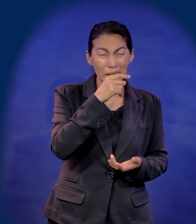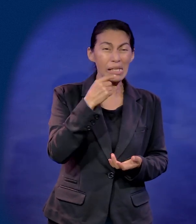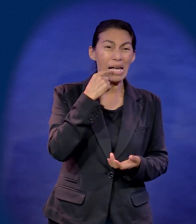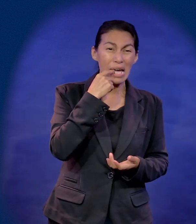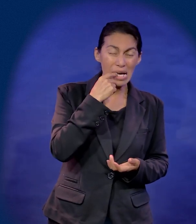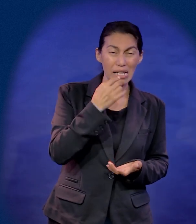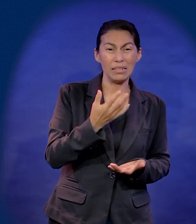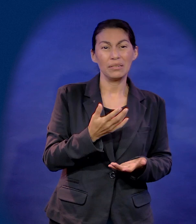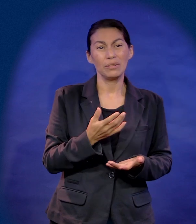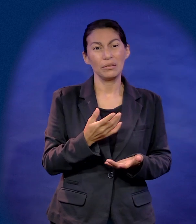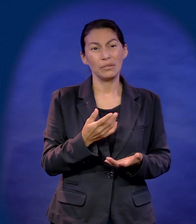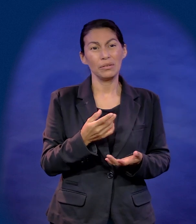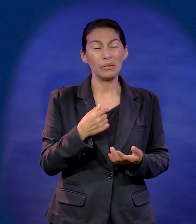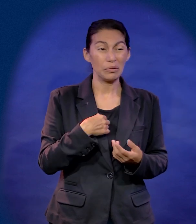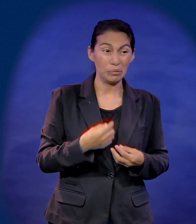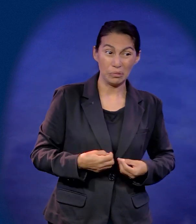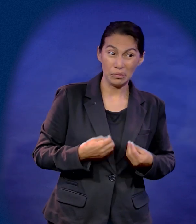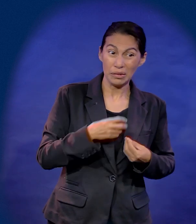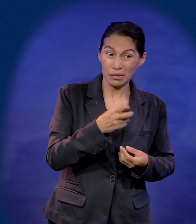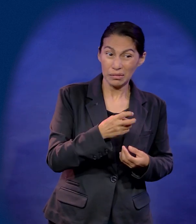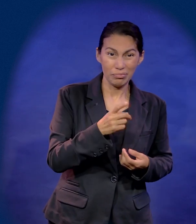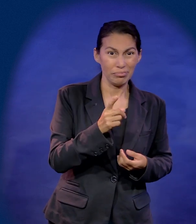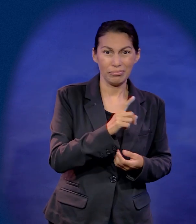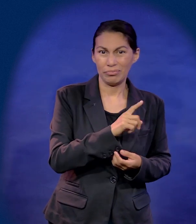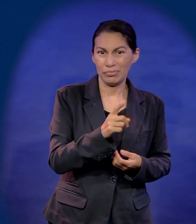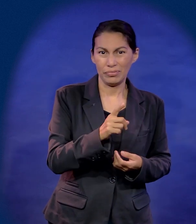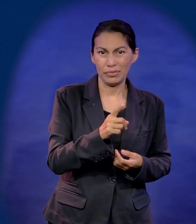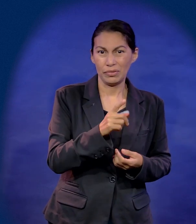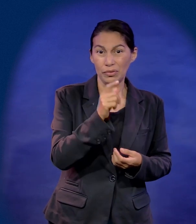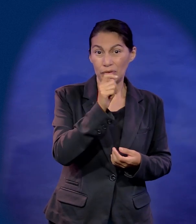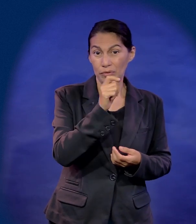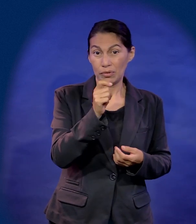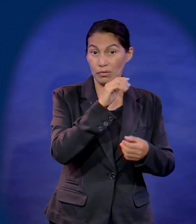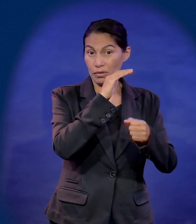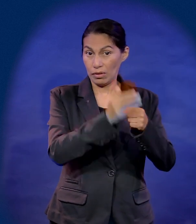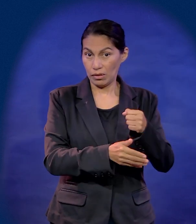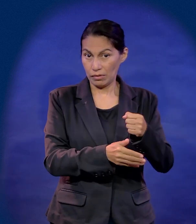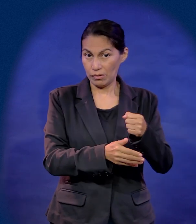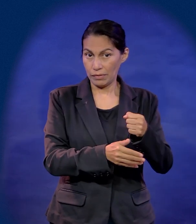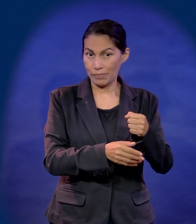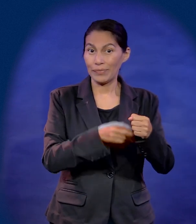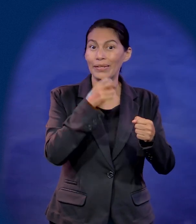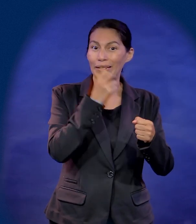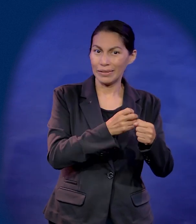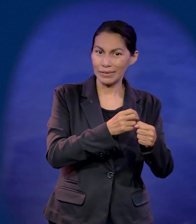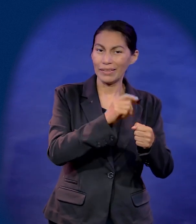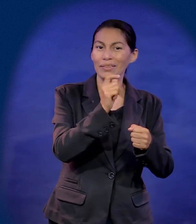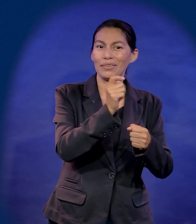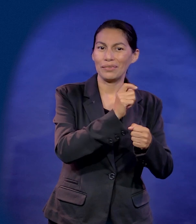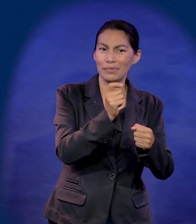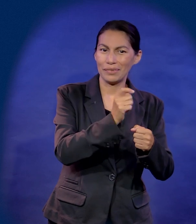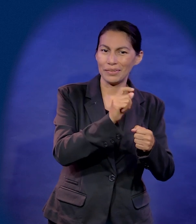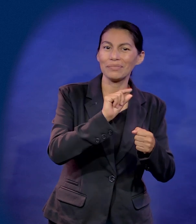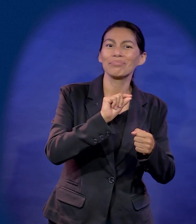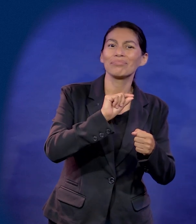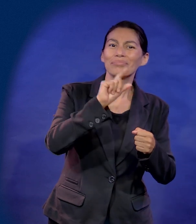pero no, es que no, demasiado celoso, yo no quiero vivir así. Se termina el